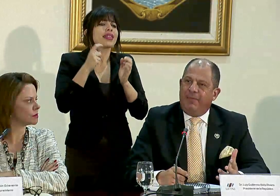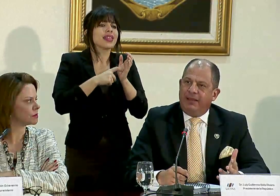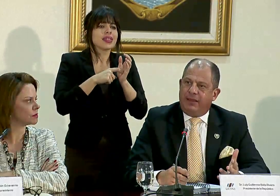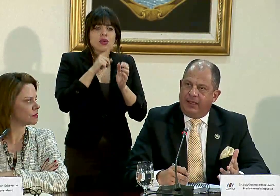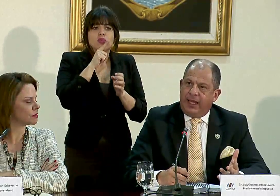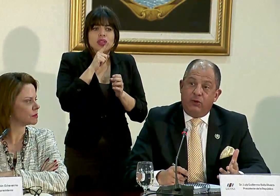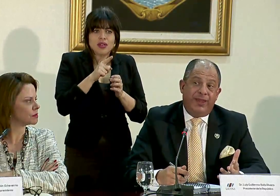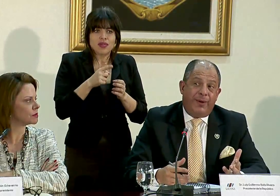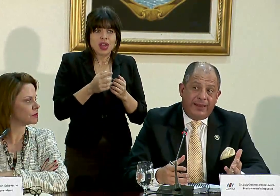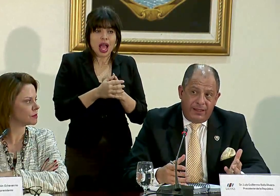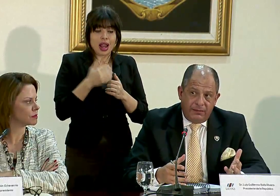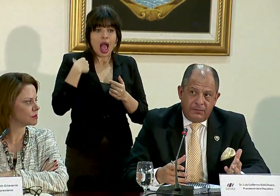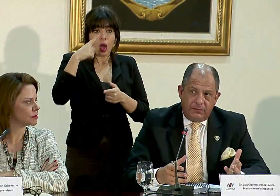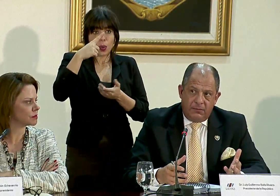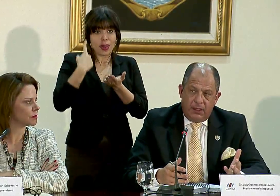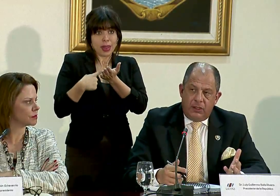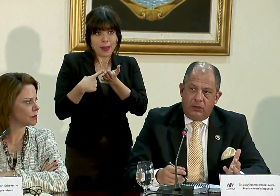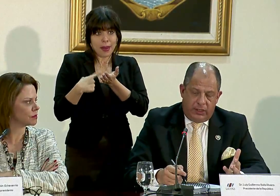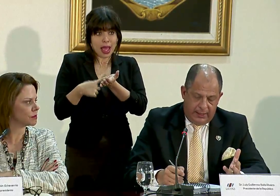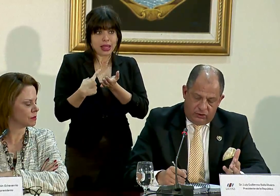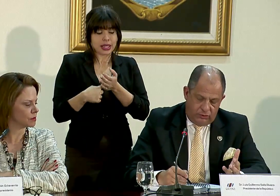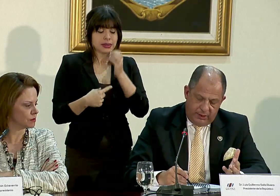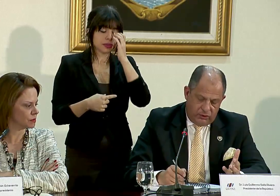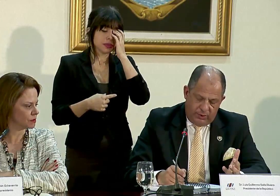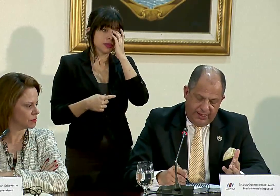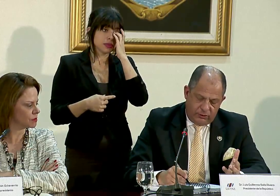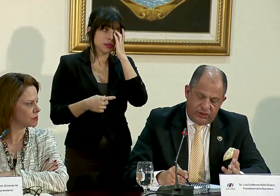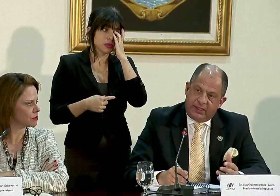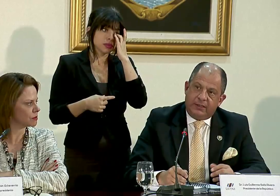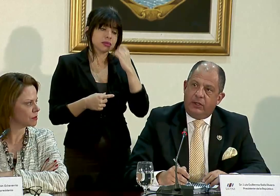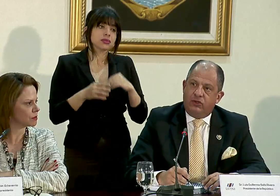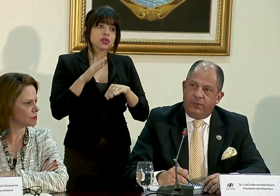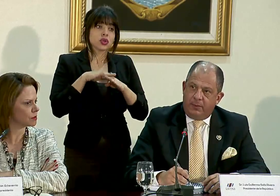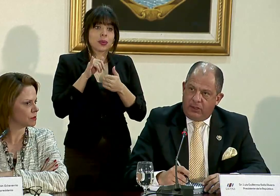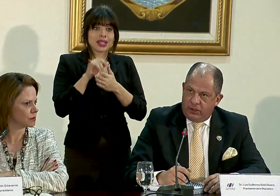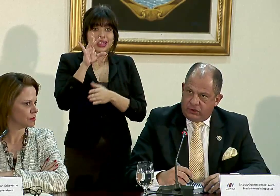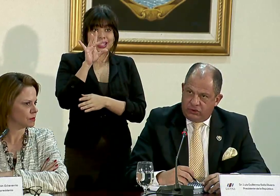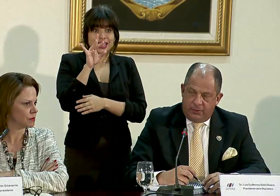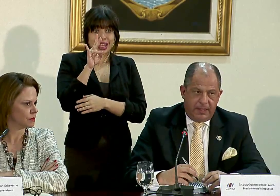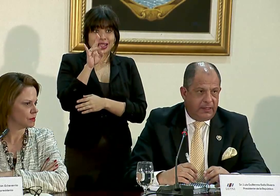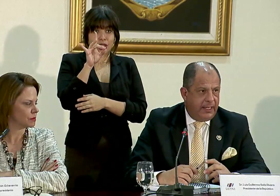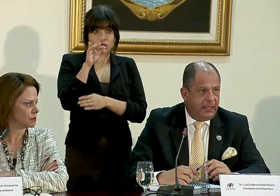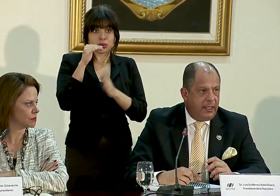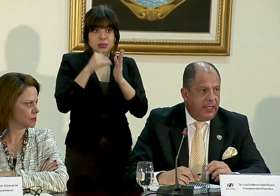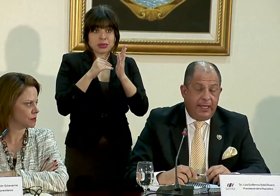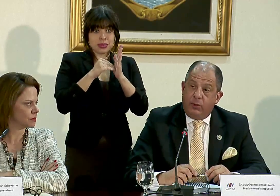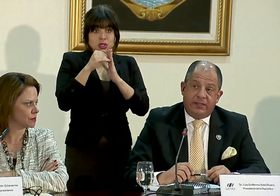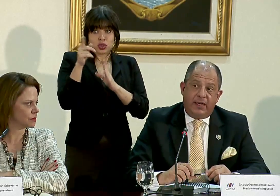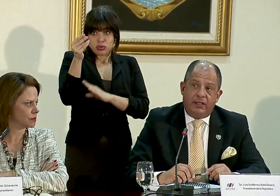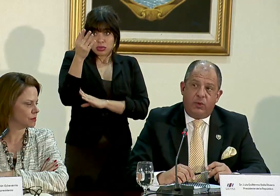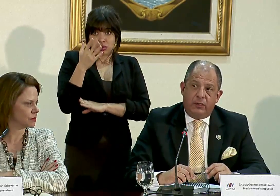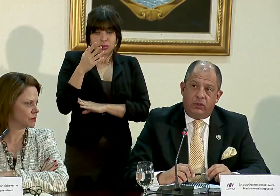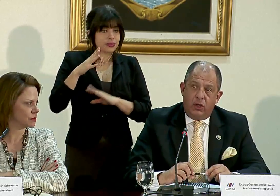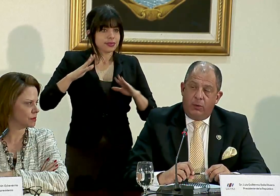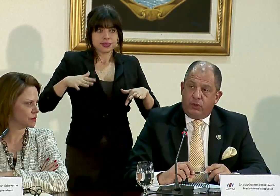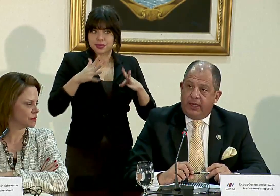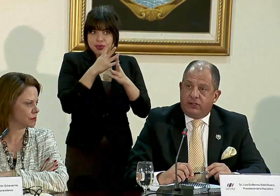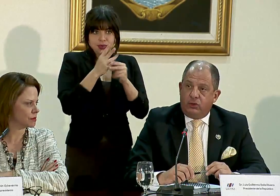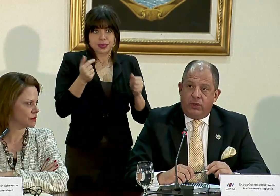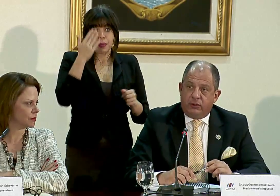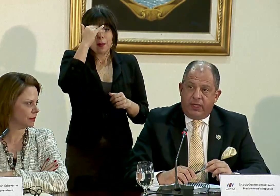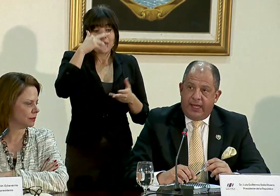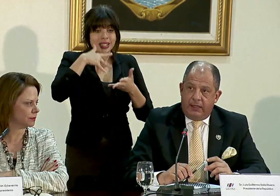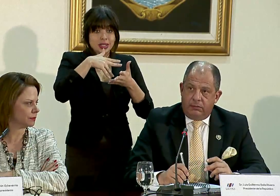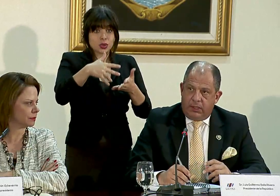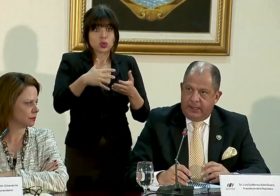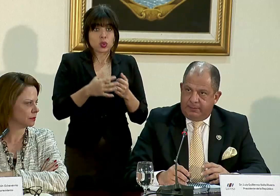deuda realmente y hay un debate sobre estos 78 mil millones que usted plantea que no está resuelto porque